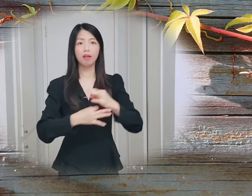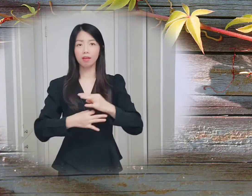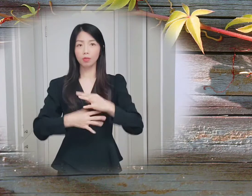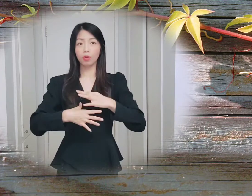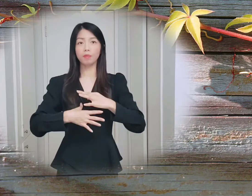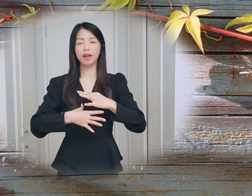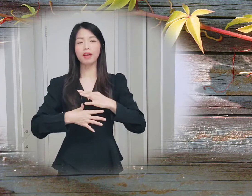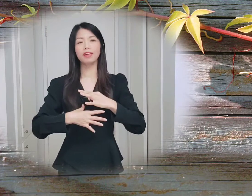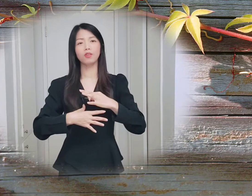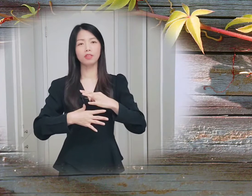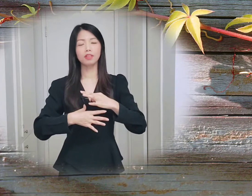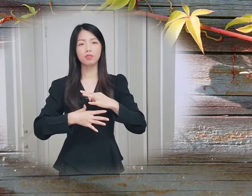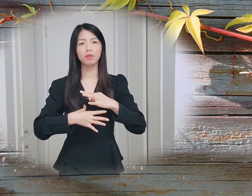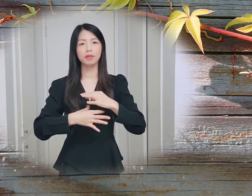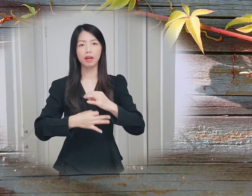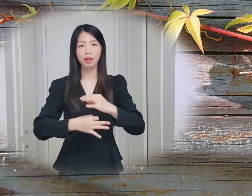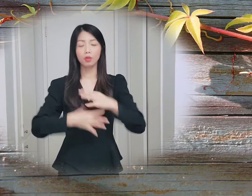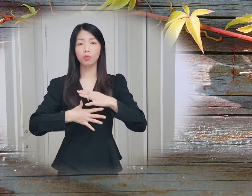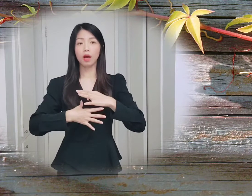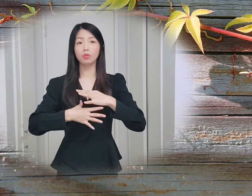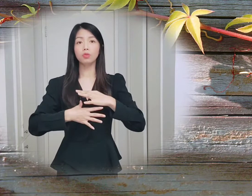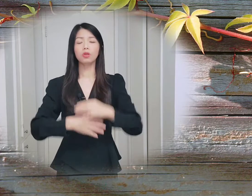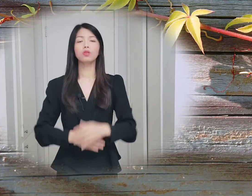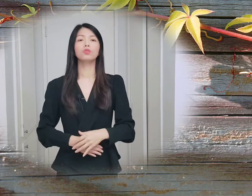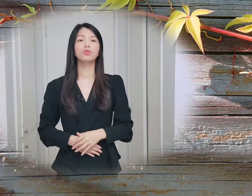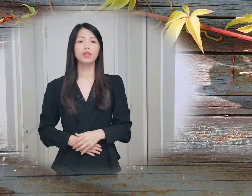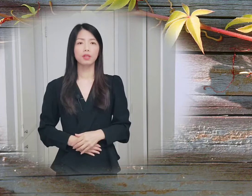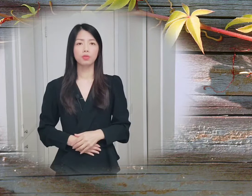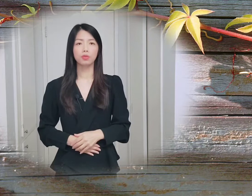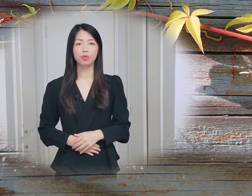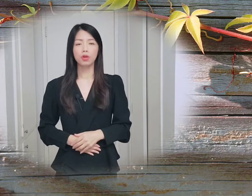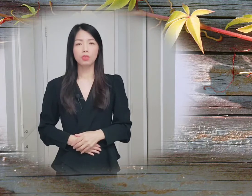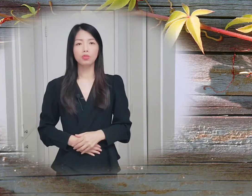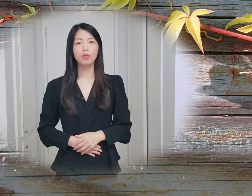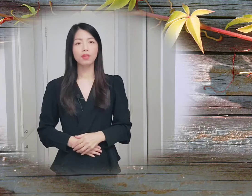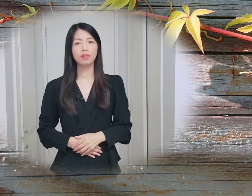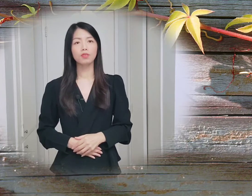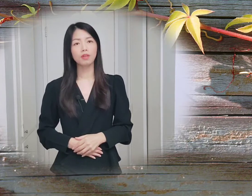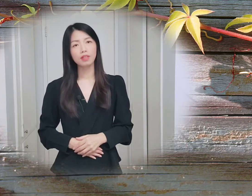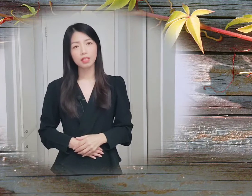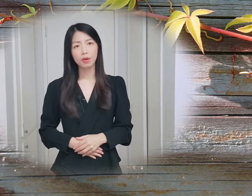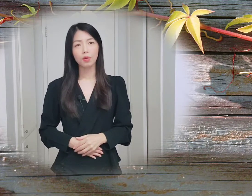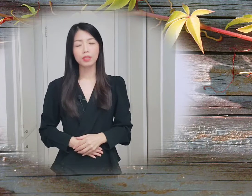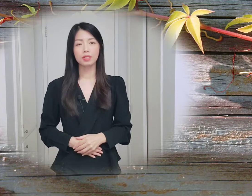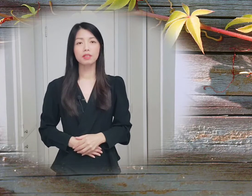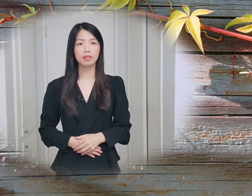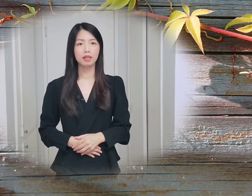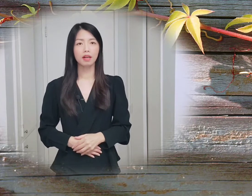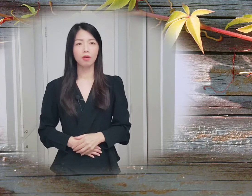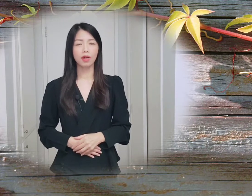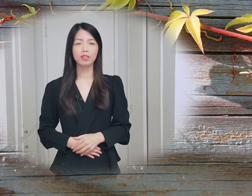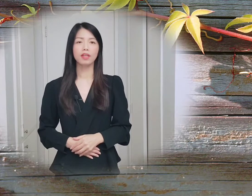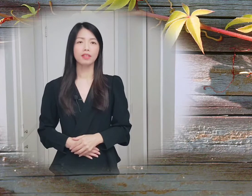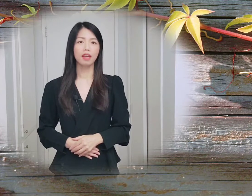놀랍다, 놀랍다 이런 뜻의 수어입니다. 놀라운 주 예수. 주라고 한 뜻의 수어는 지화로